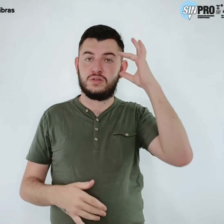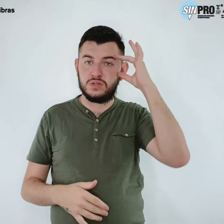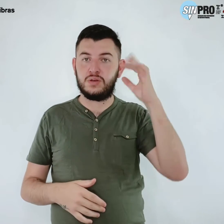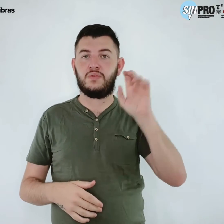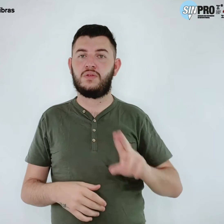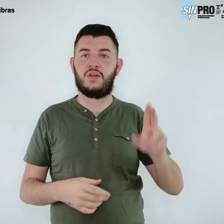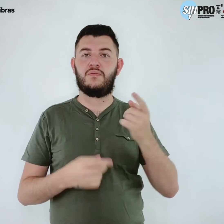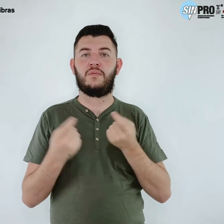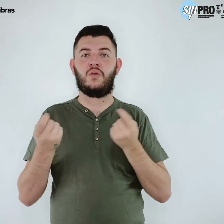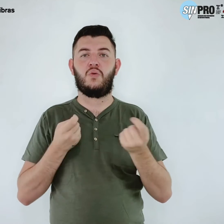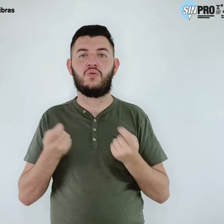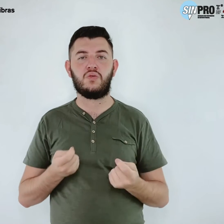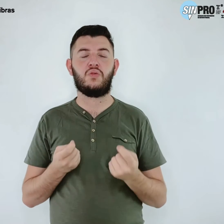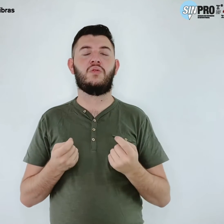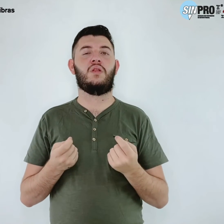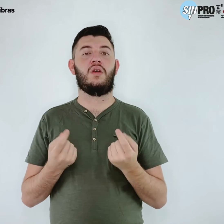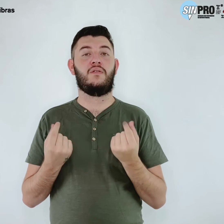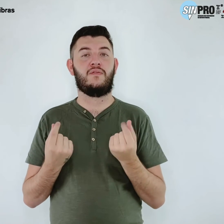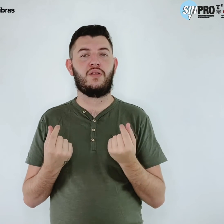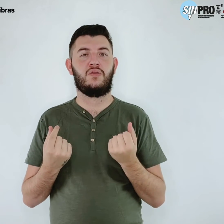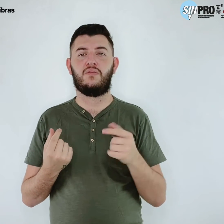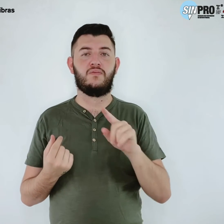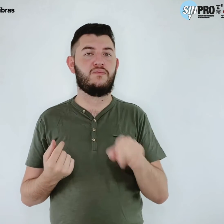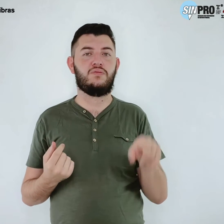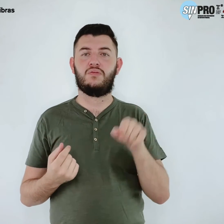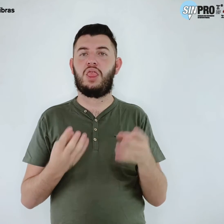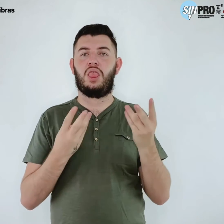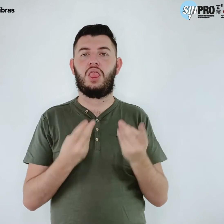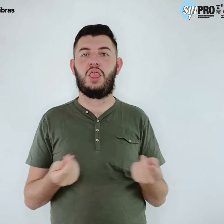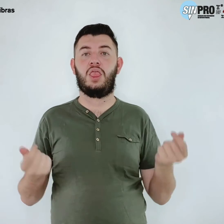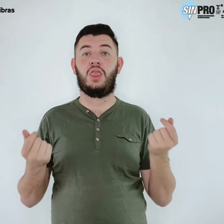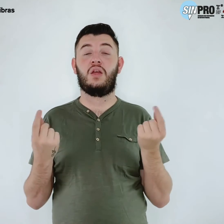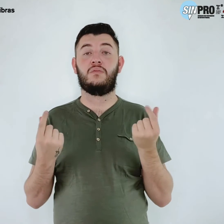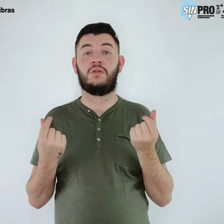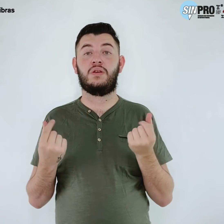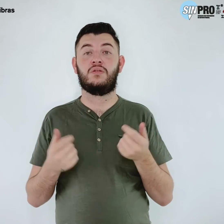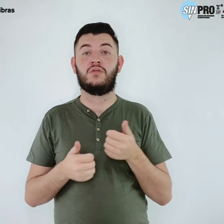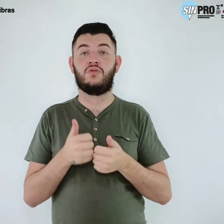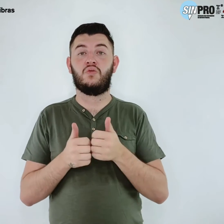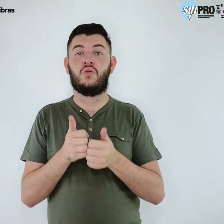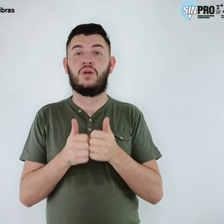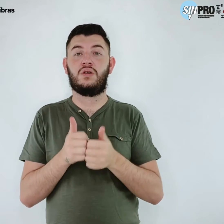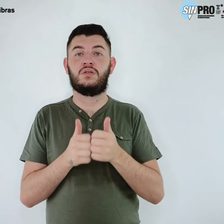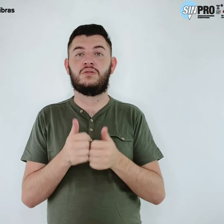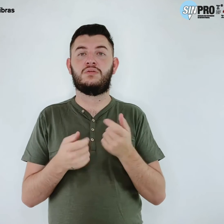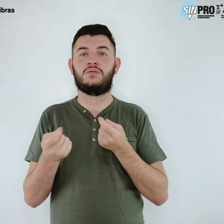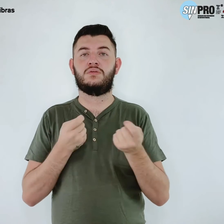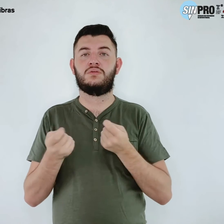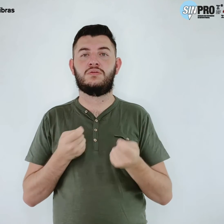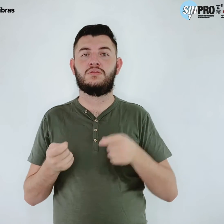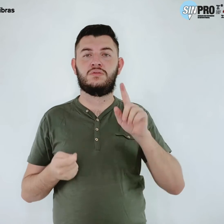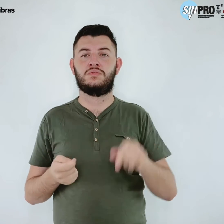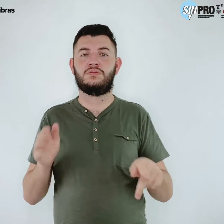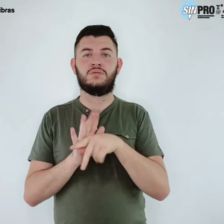usavam para controlar os preços. Simplesmente foram extintos e o preço do arroz, agora